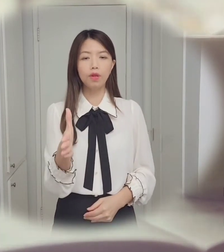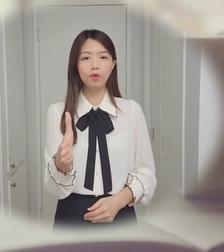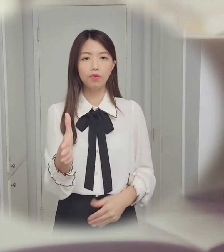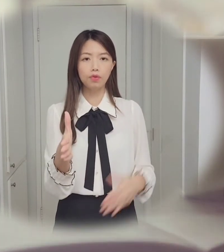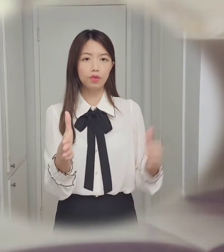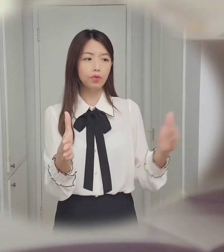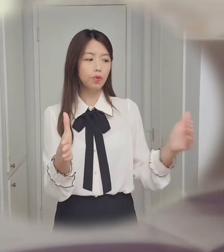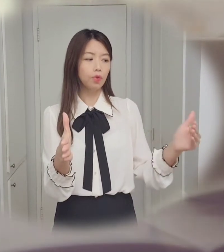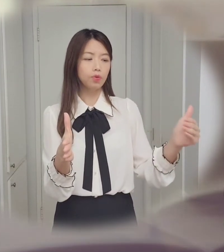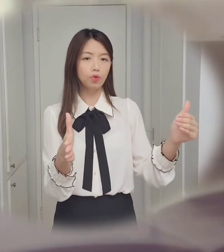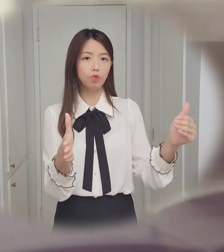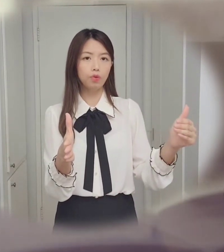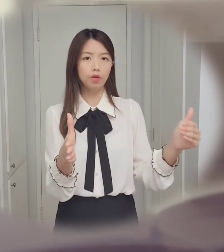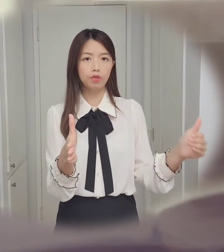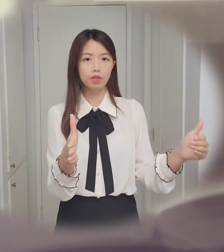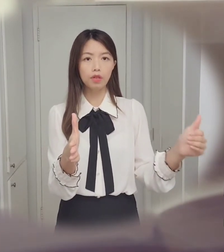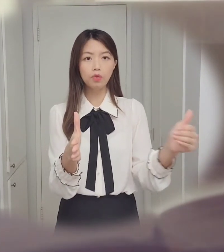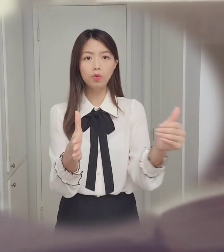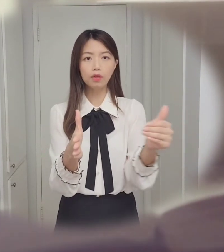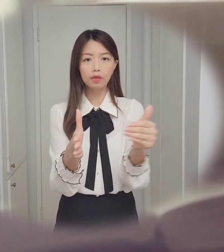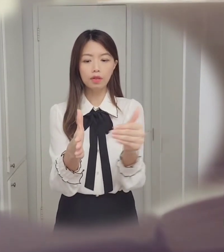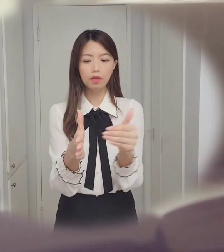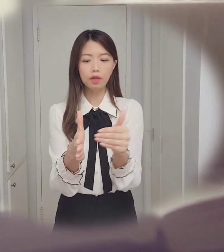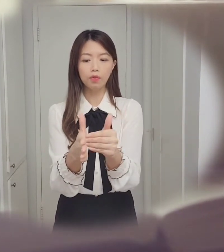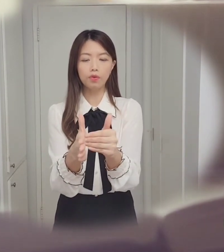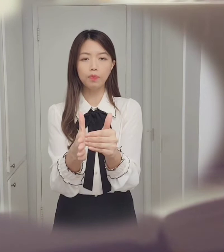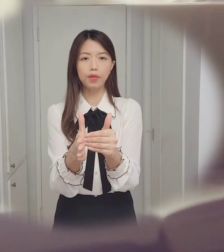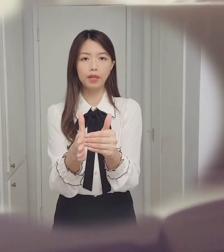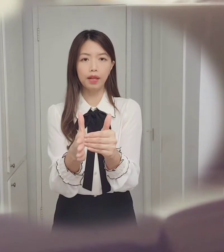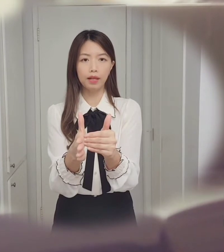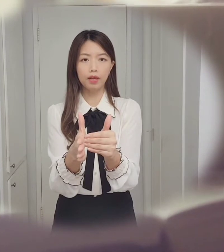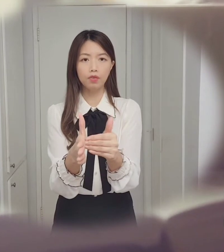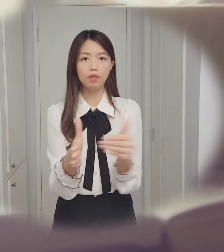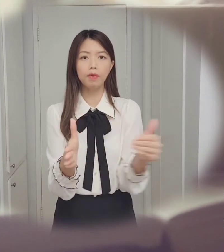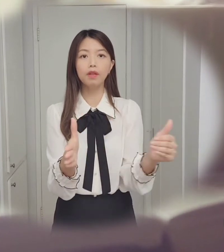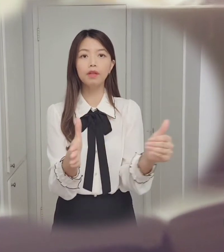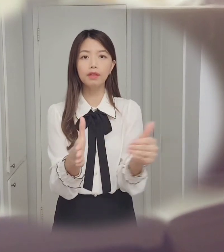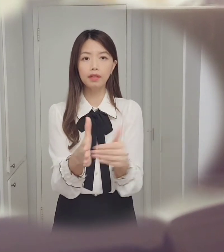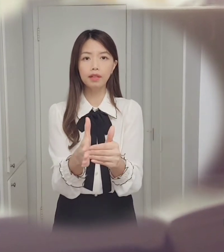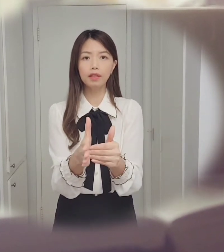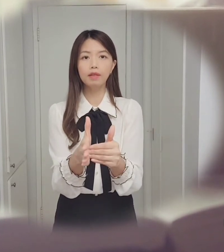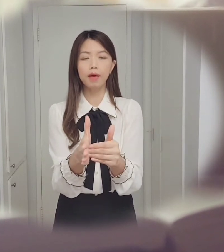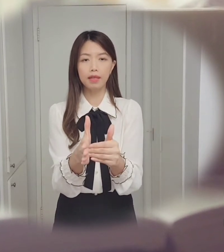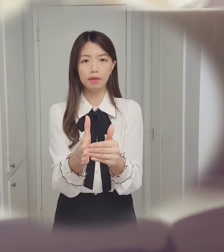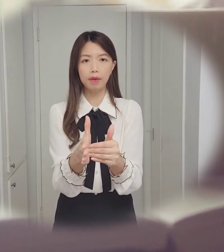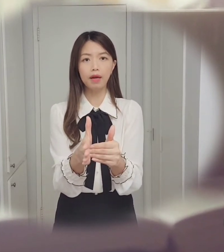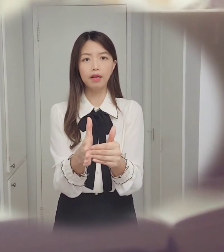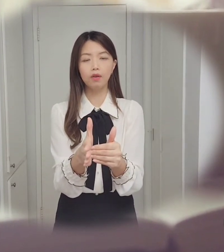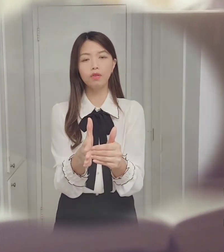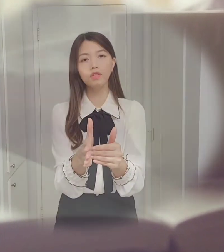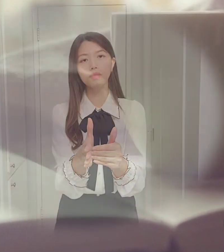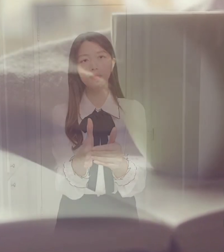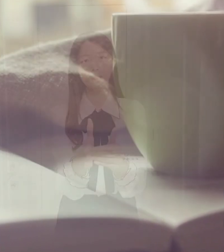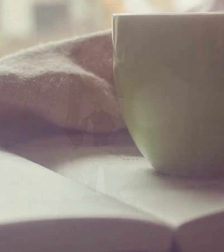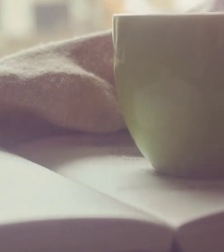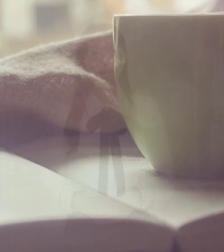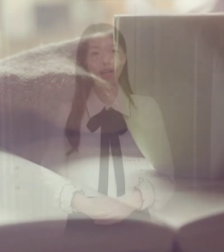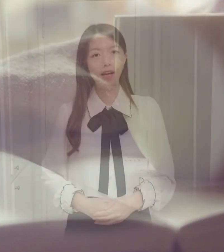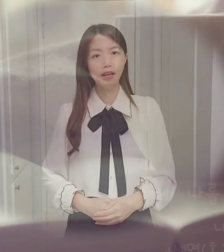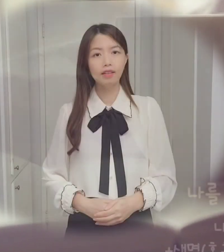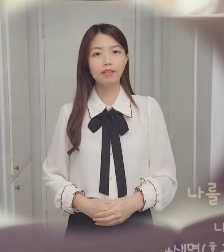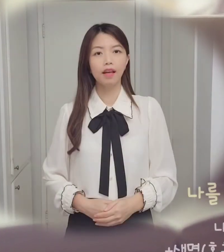과거형은요, 왼손 세워주시고 오른손 구부려 주셔서 손끝을 왼손바닥에 닿게 해주시면 끝, 마지막 이런